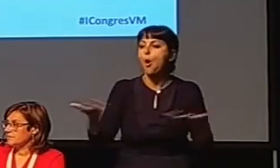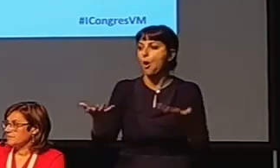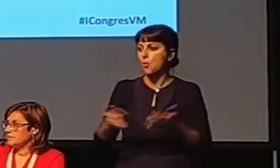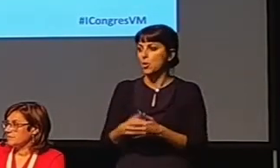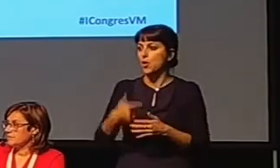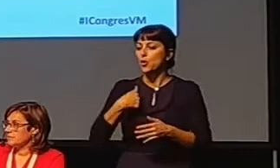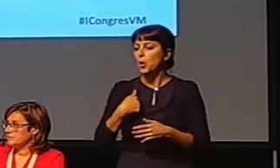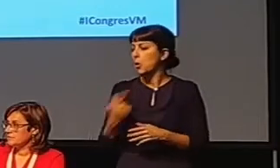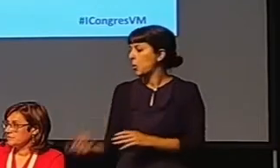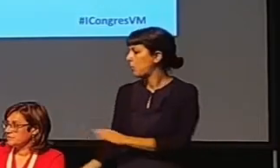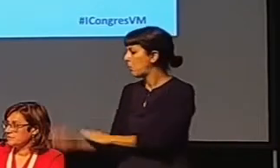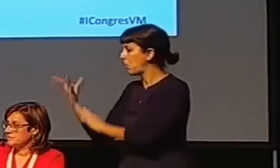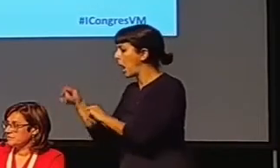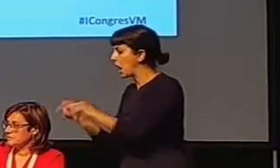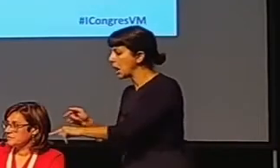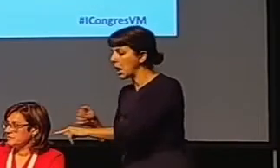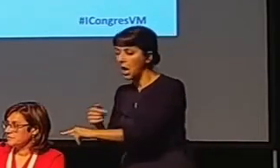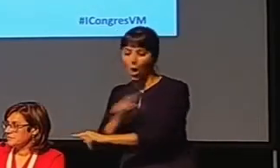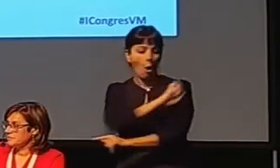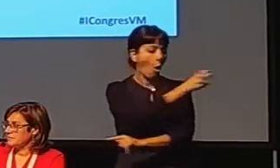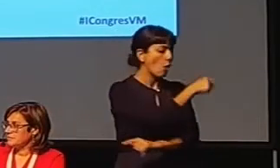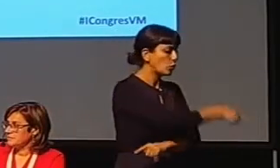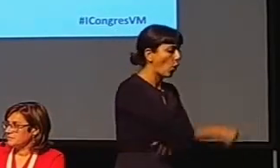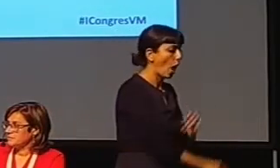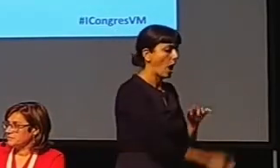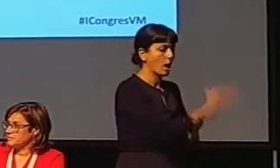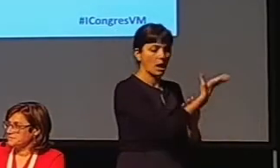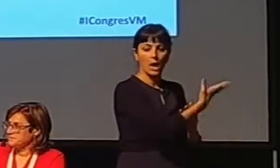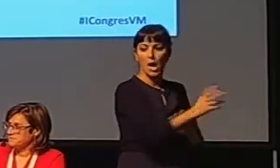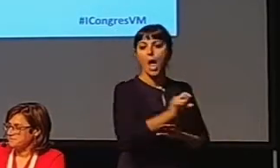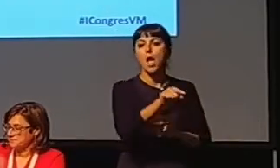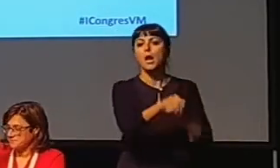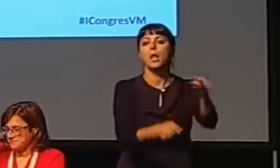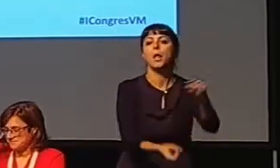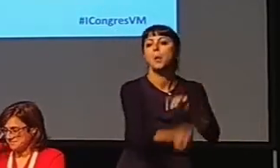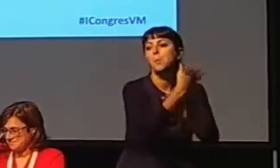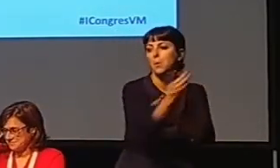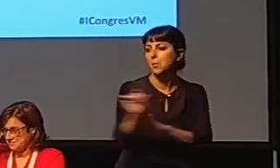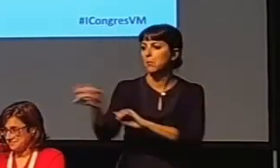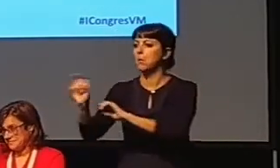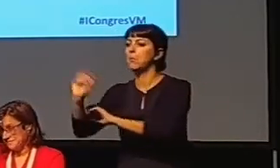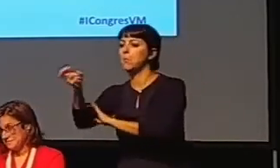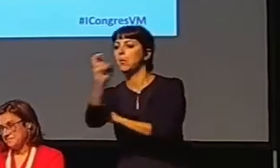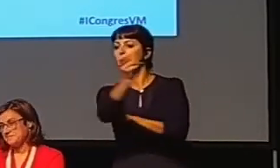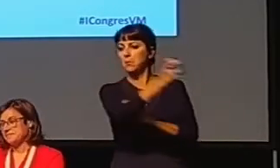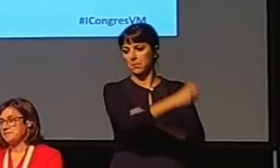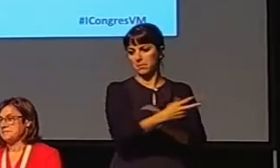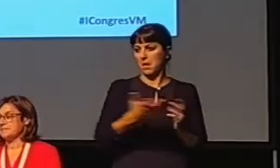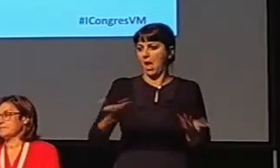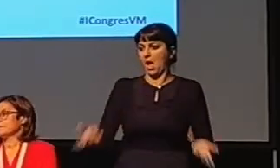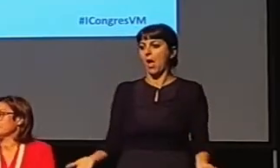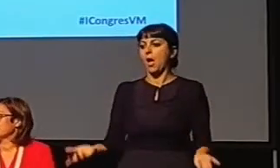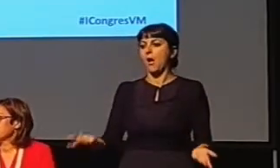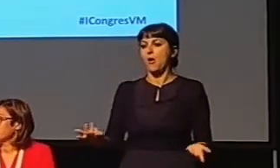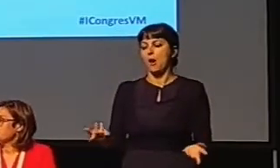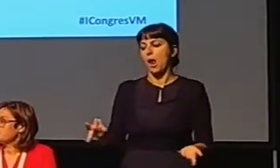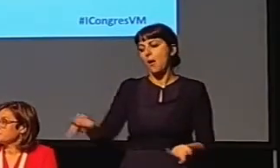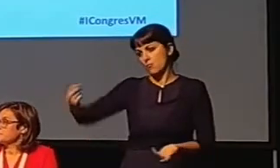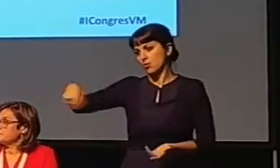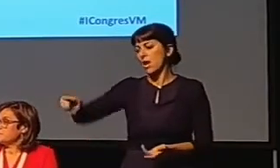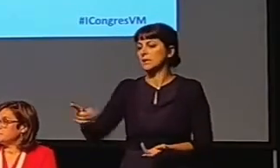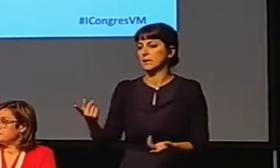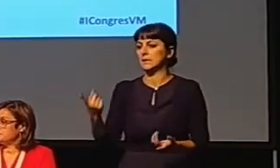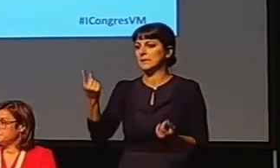Interior traient una coseta, ara saco un malamente, ara saco un no és no sé què. Home, tenim diners, però no